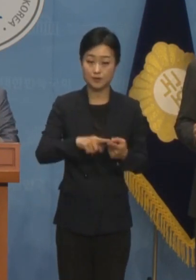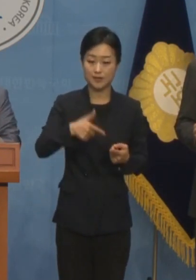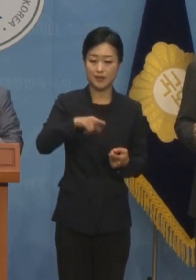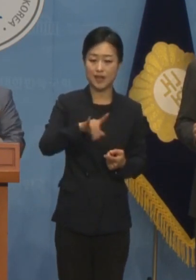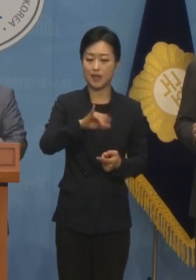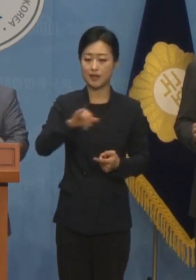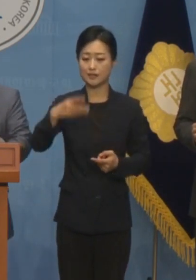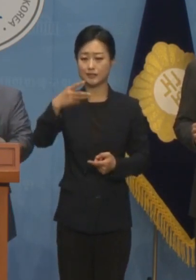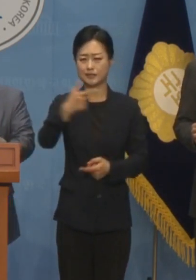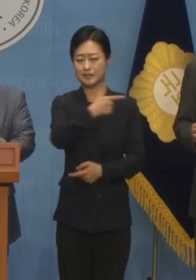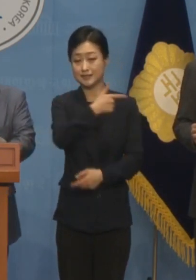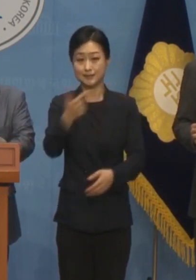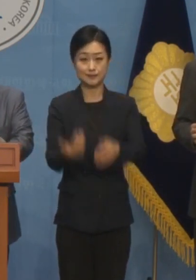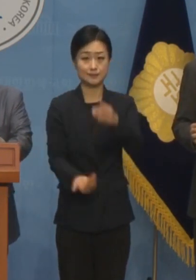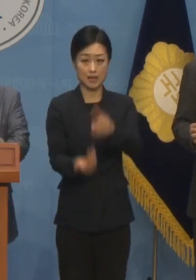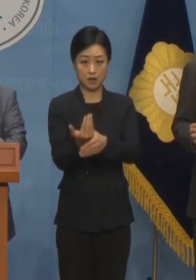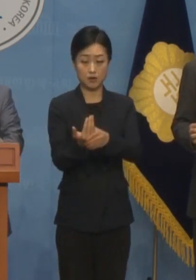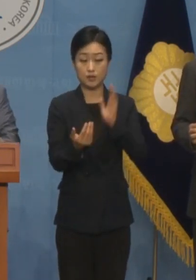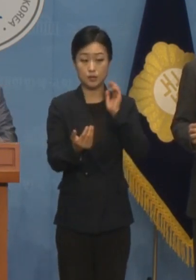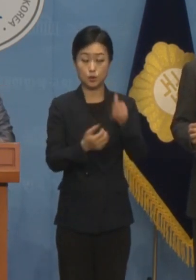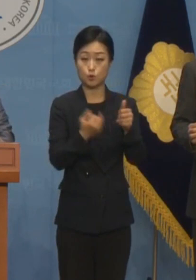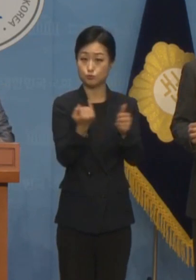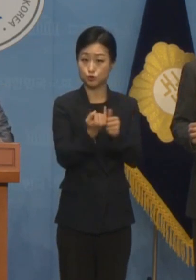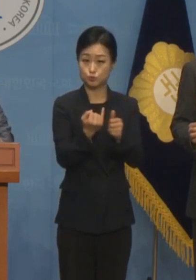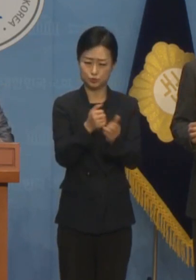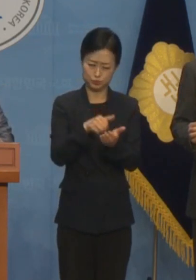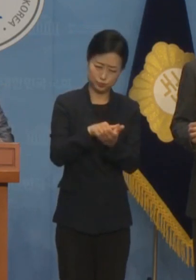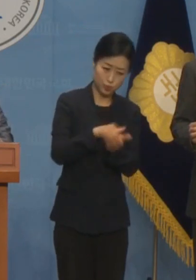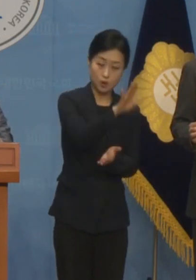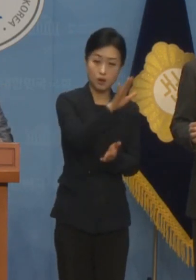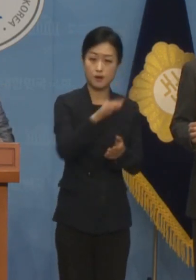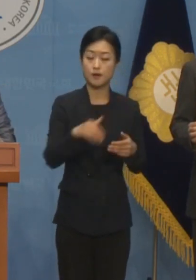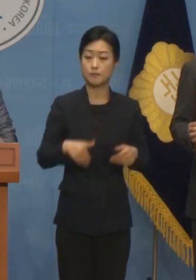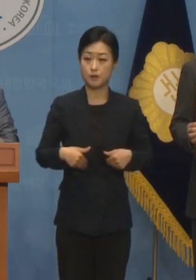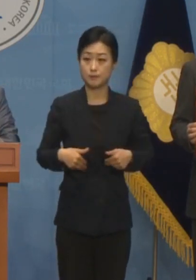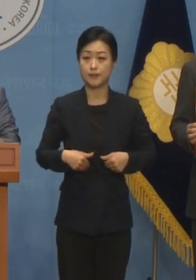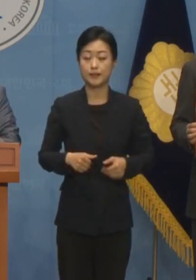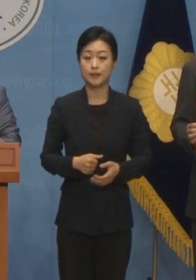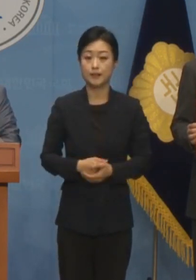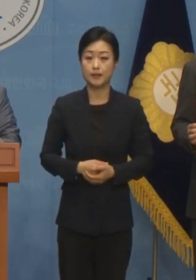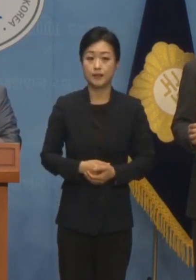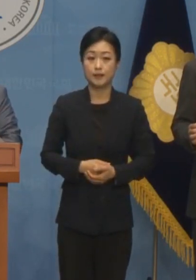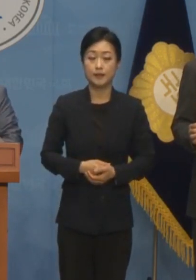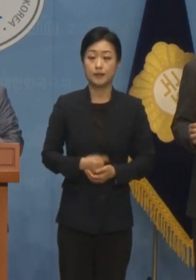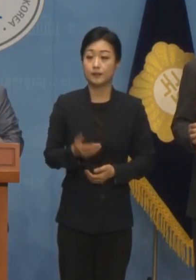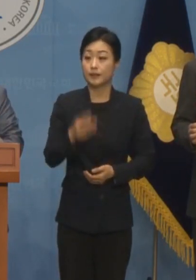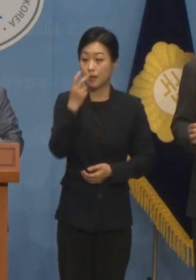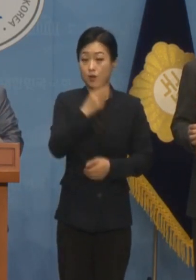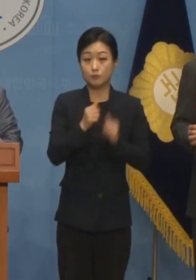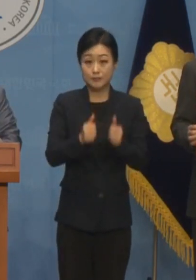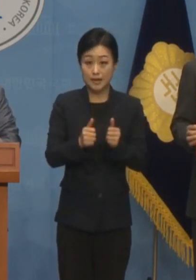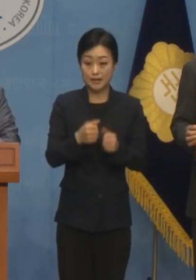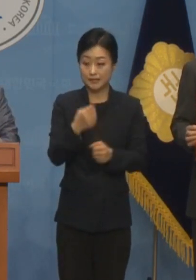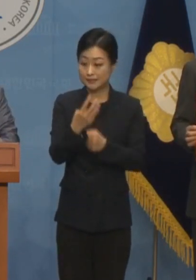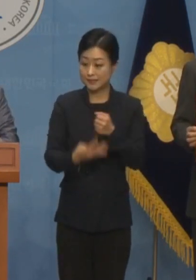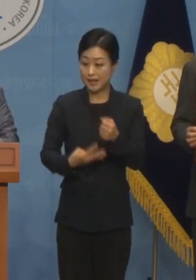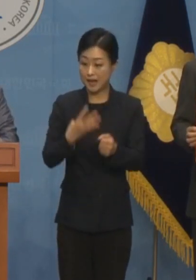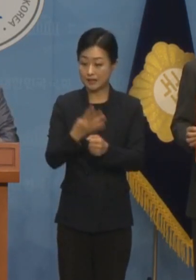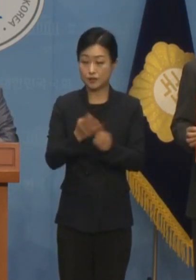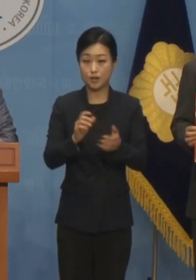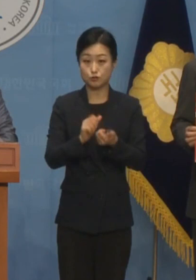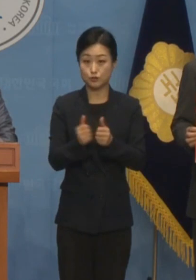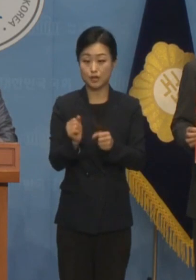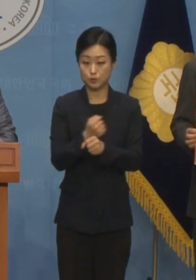게이트고 대통령 부부가 쫓겨나질 정도로 심각한 사안이라고 지금 하고 있는데 검찰은 4년째 주가